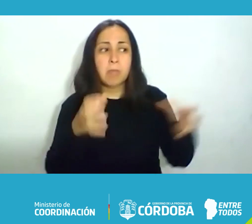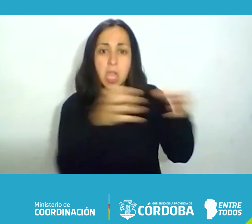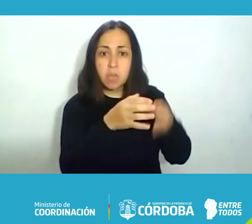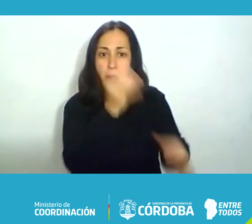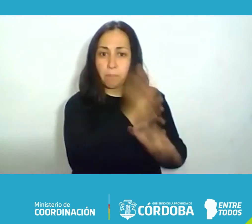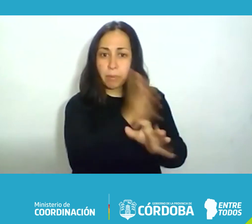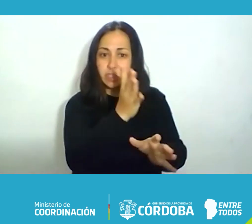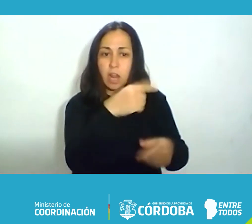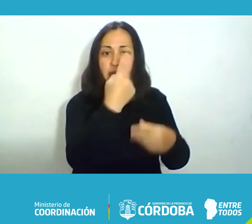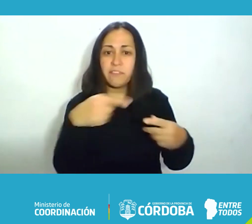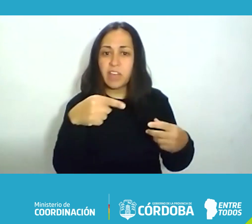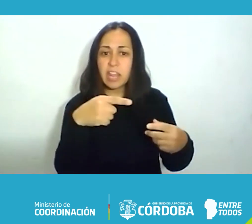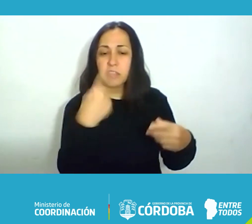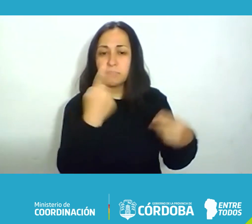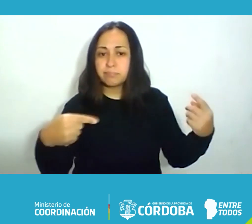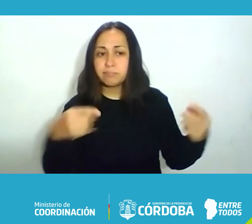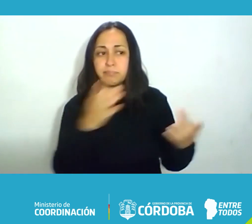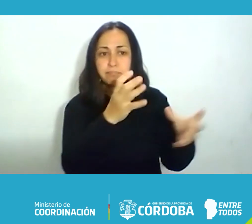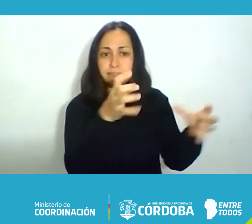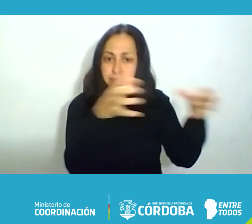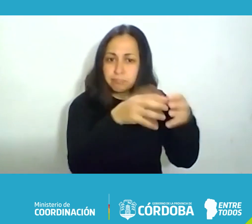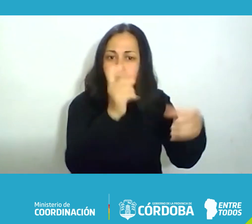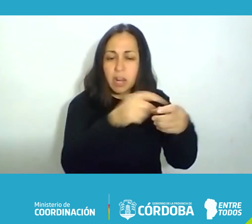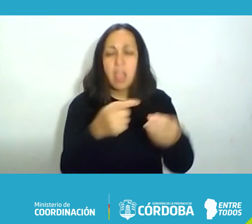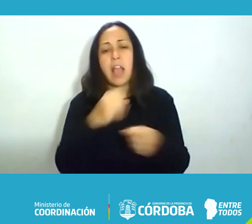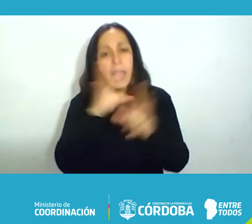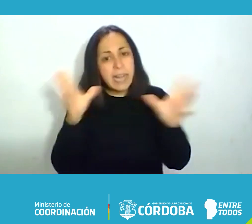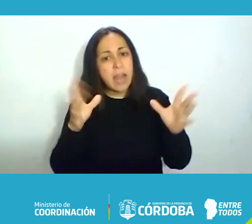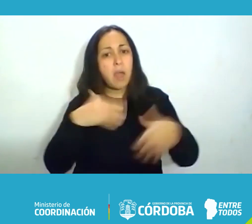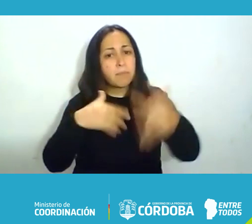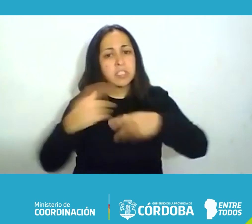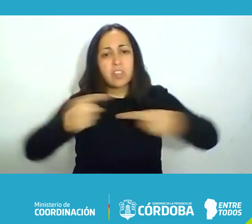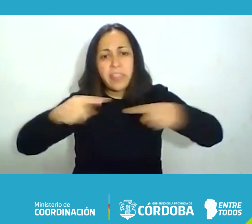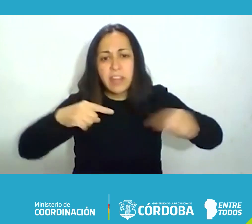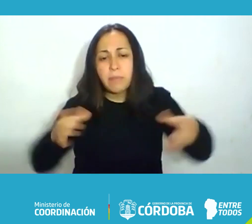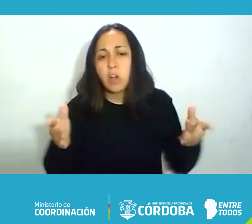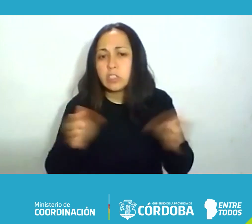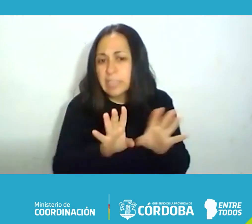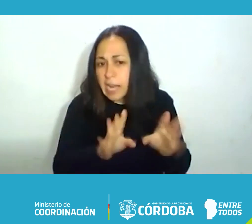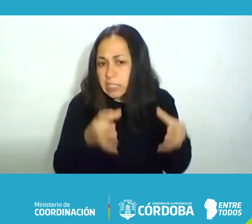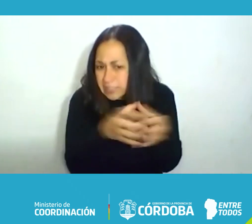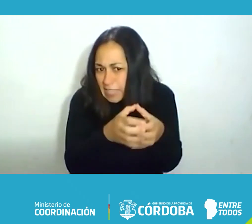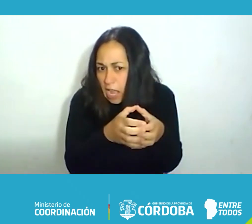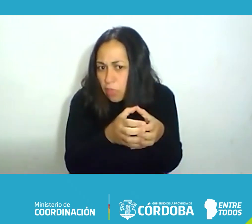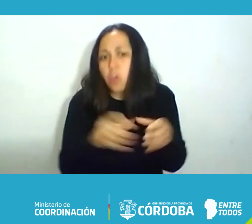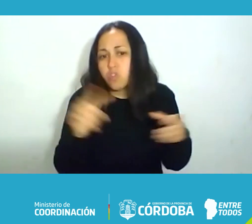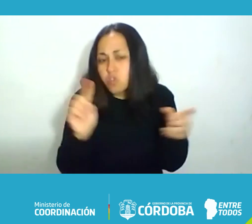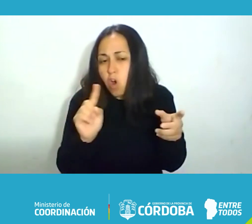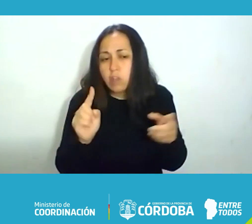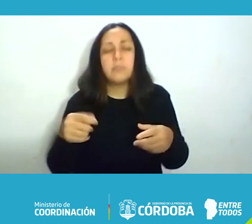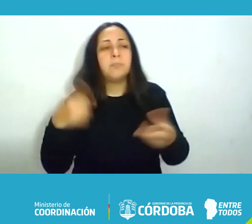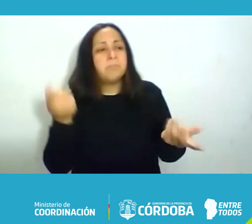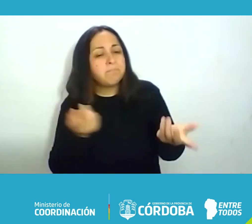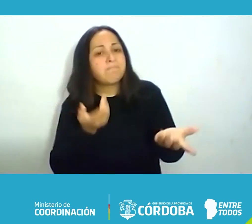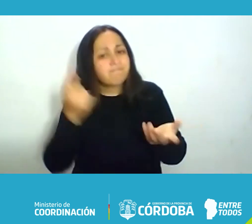de profesionales de distintas disciplinas. Aclara que es un proceso dinámico que no está totalmente cerrado. Para hacer un estudio de impacto ambiental de